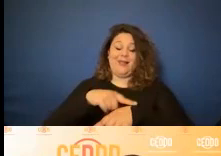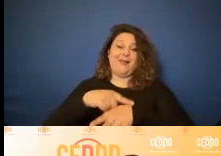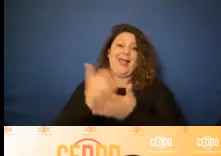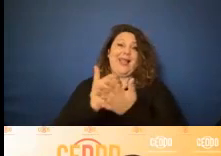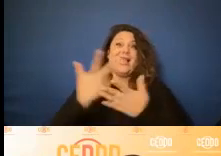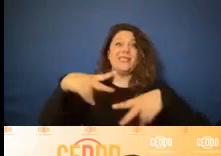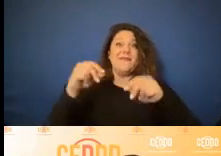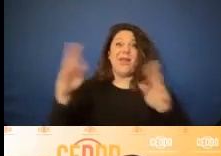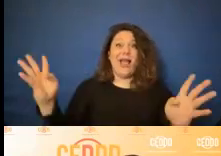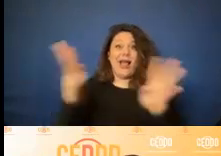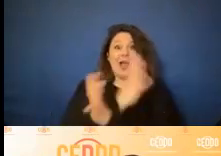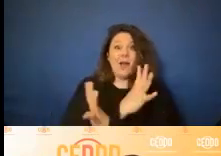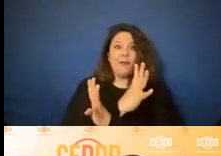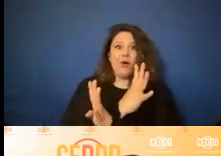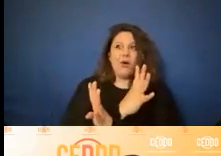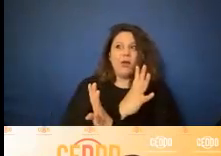al profesor